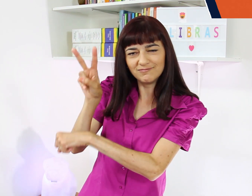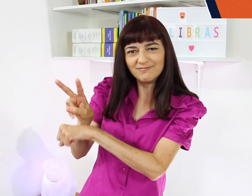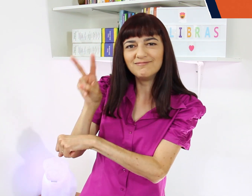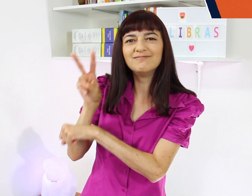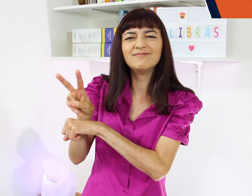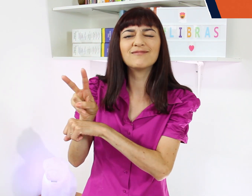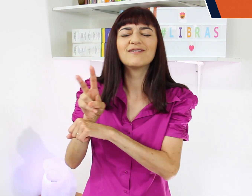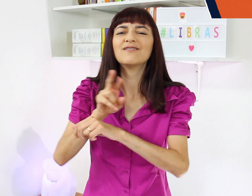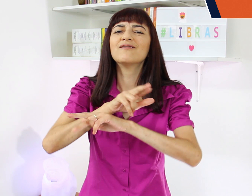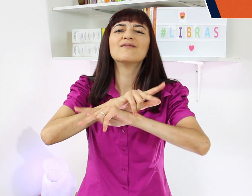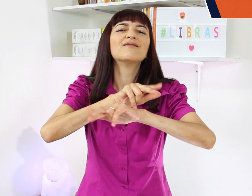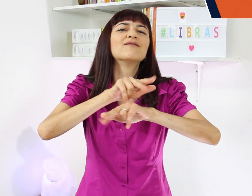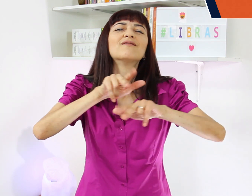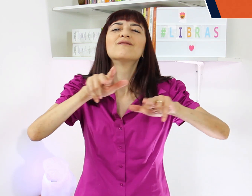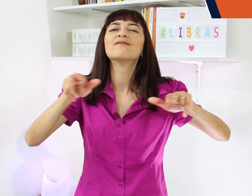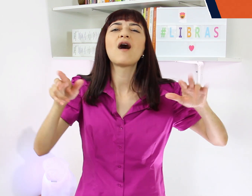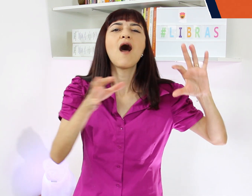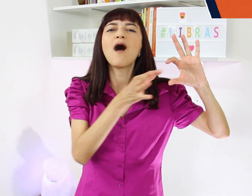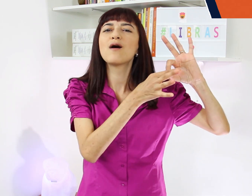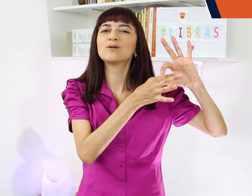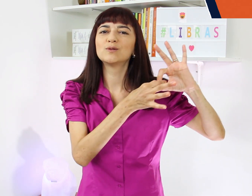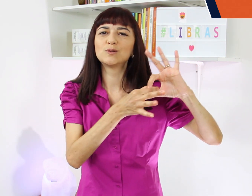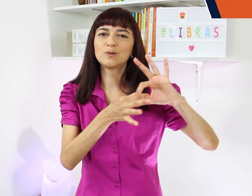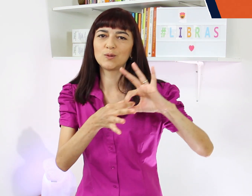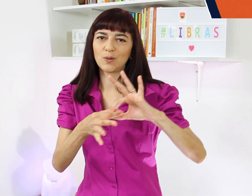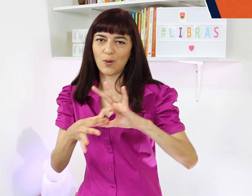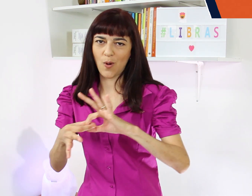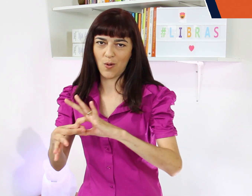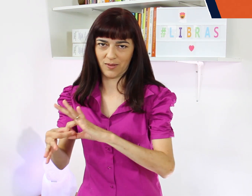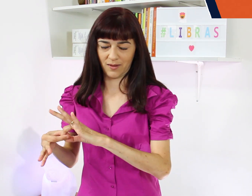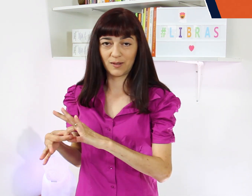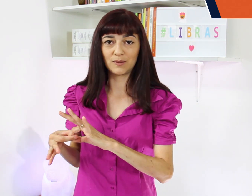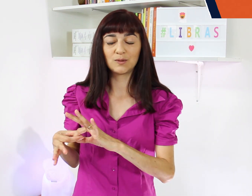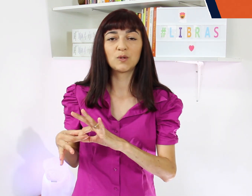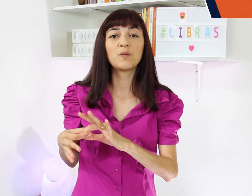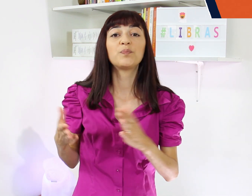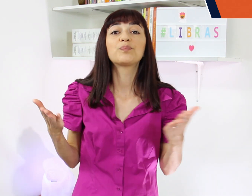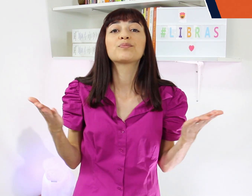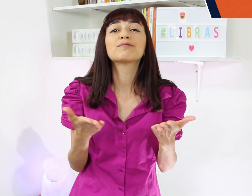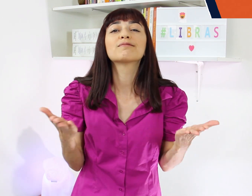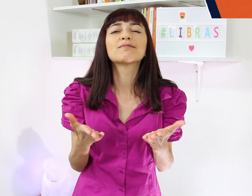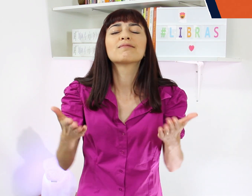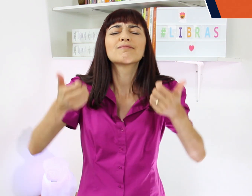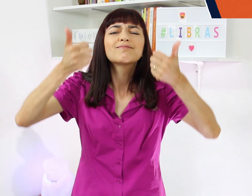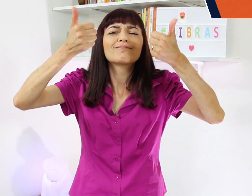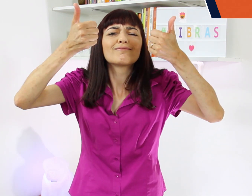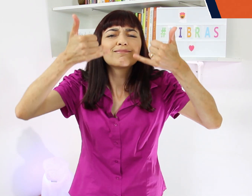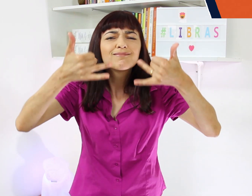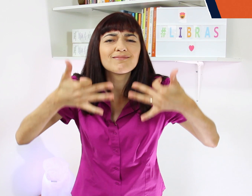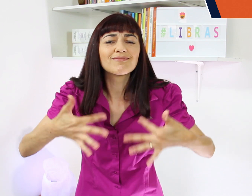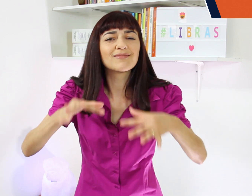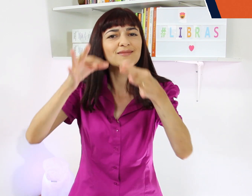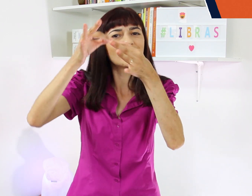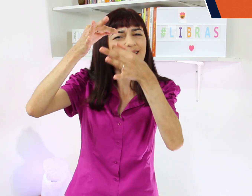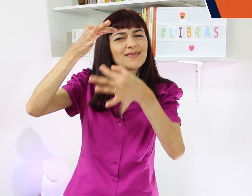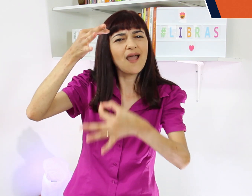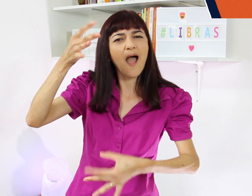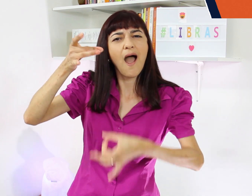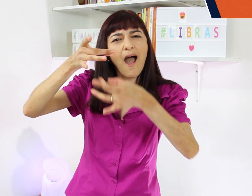hein? Então tem diversos contextos que vocês podem utilizar esses sinais que eu estou explicando hoje. Vou falar um